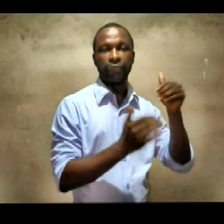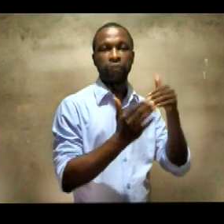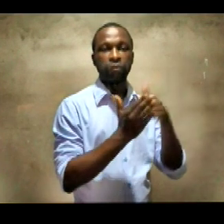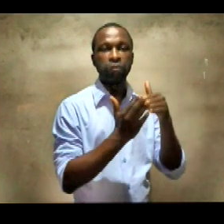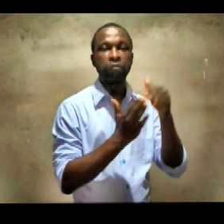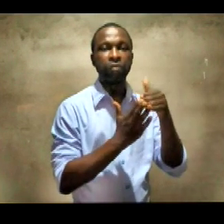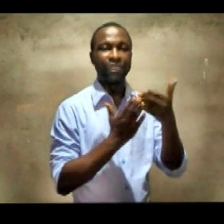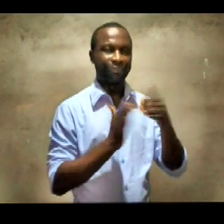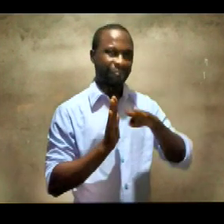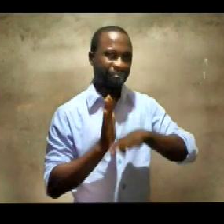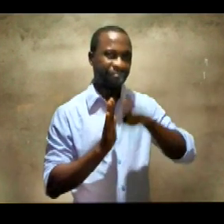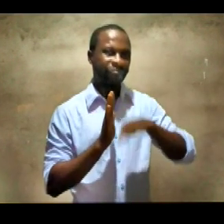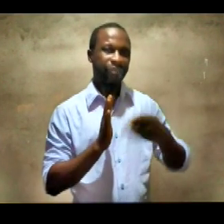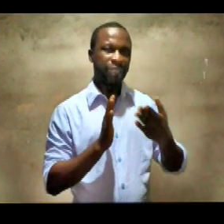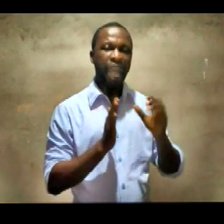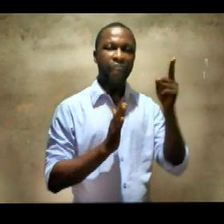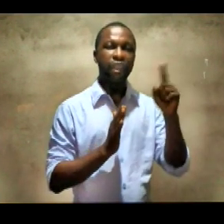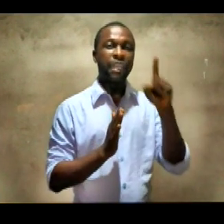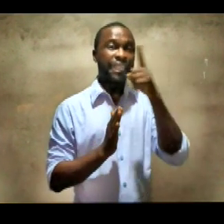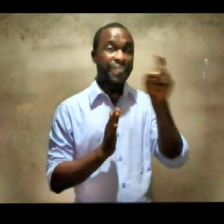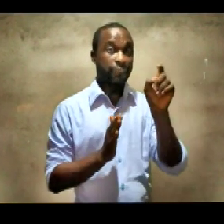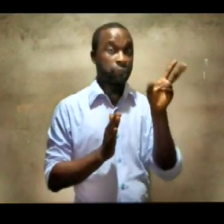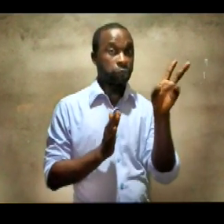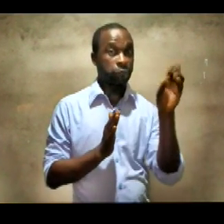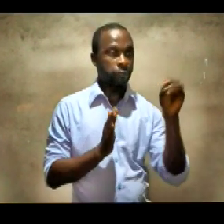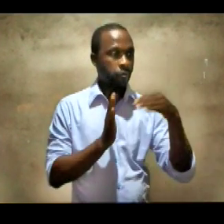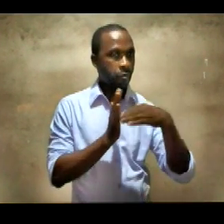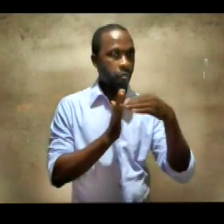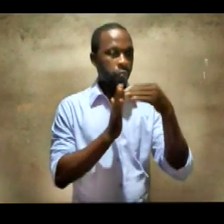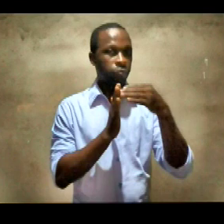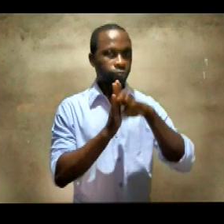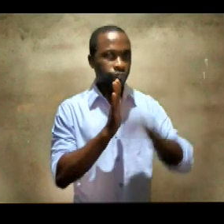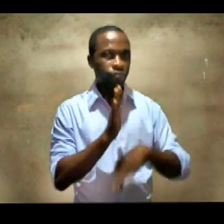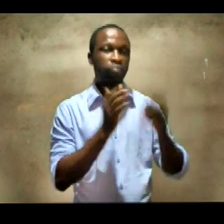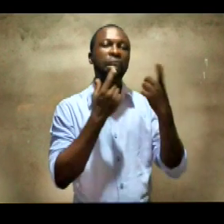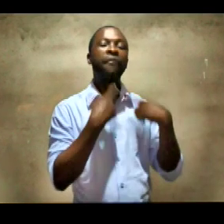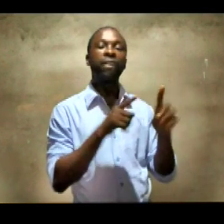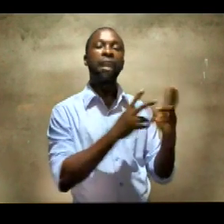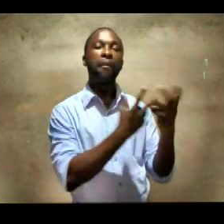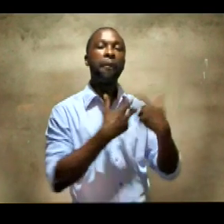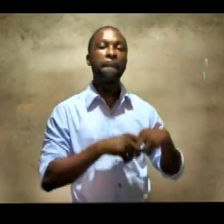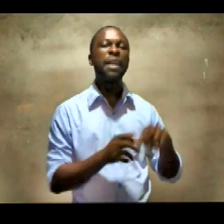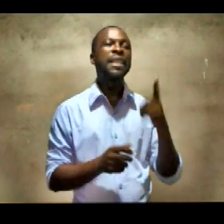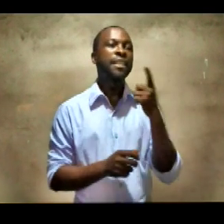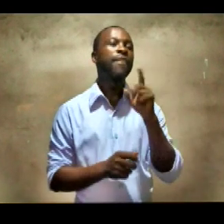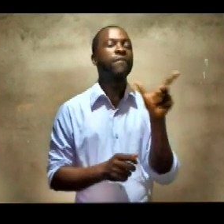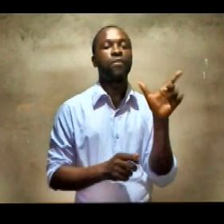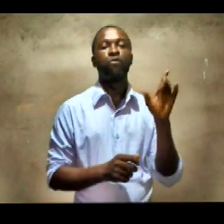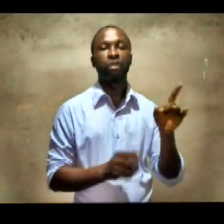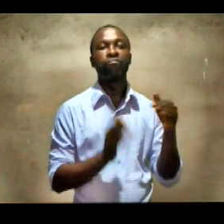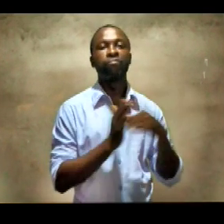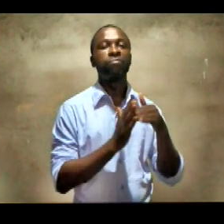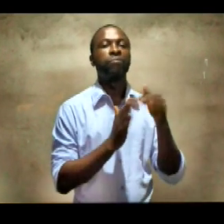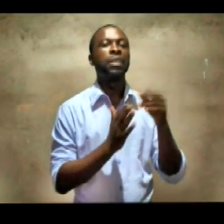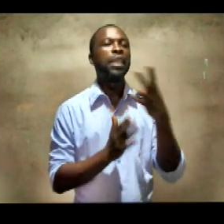de 170 milliards qui circulaient dans les négociations, ont été finalement fixées à 128